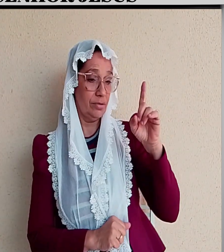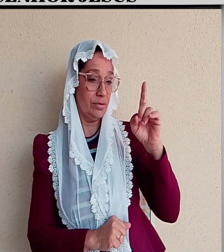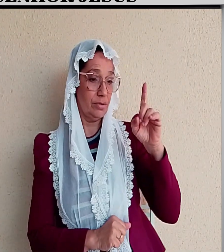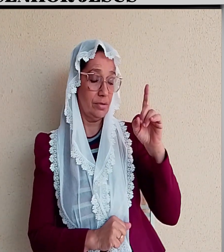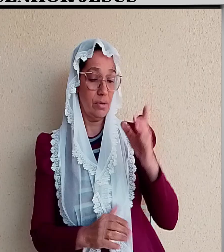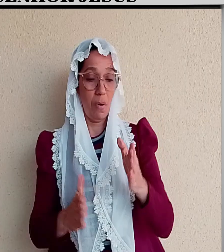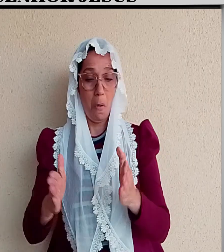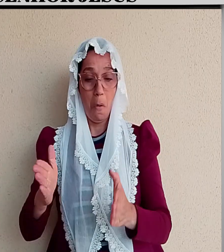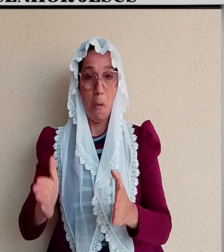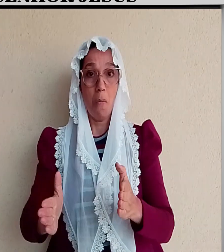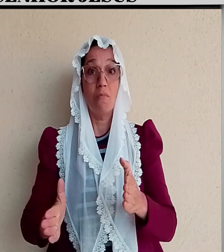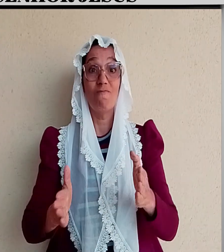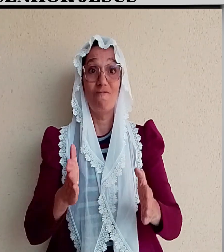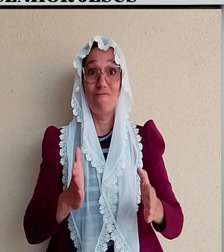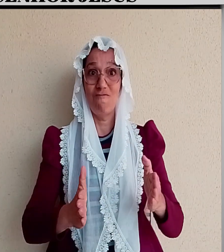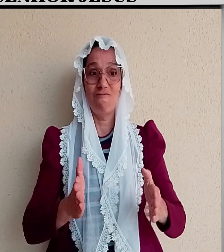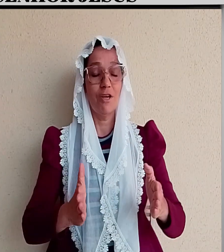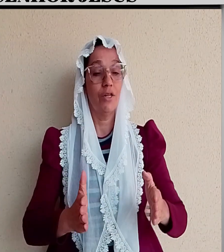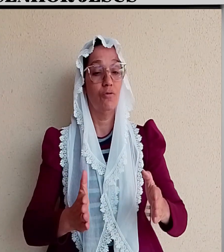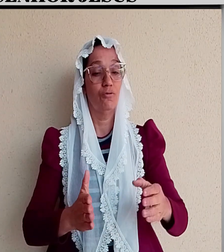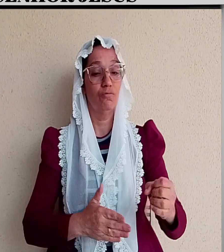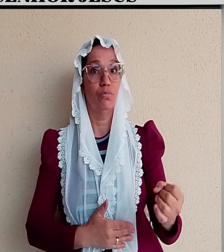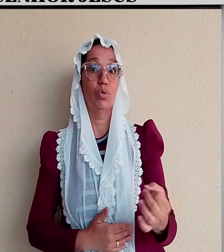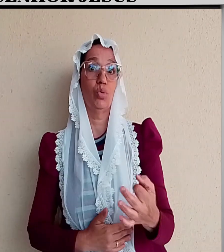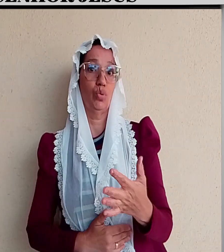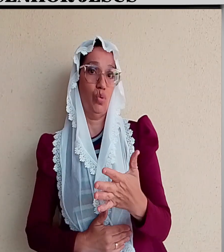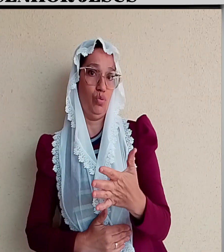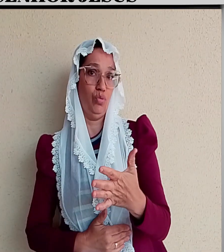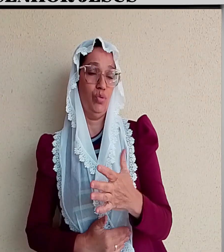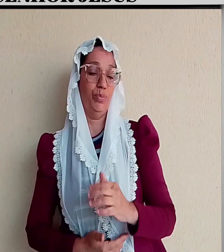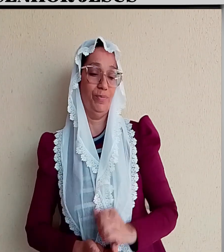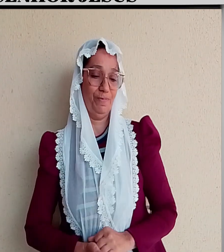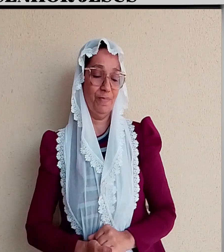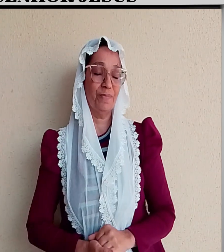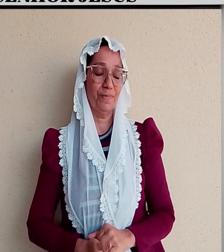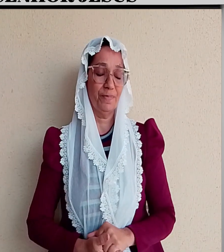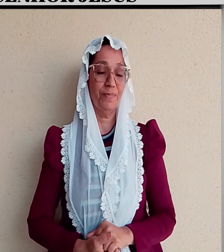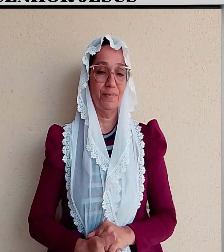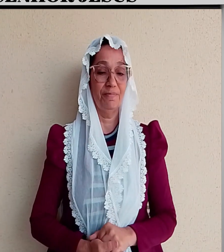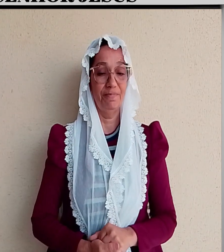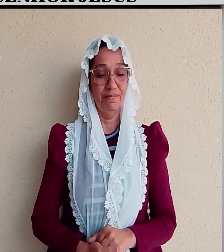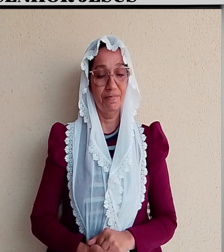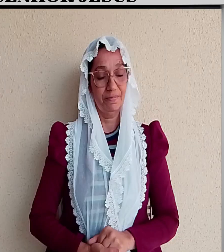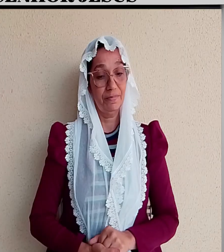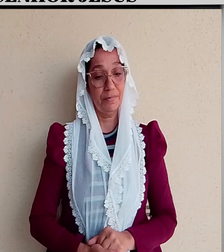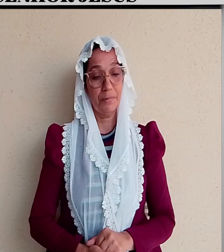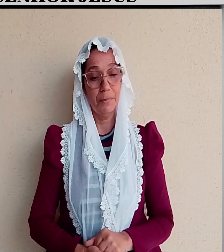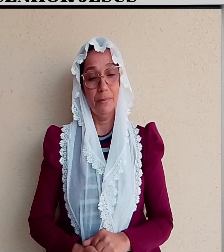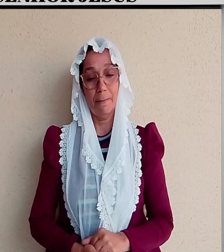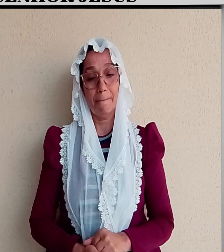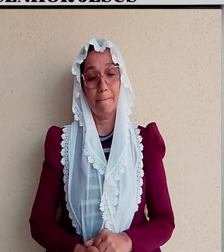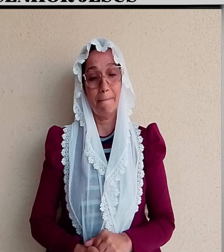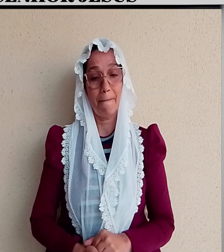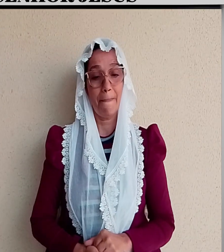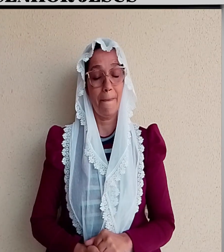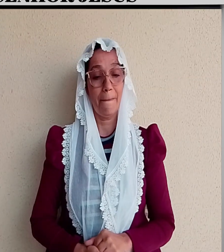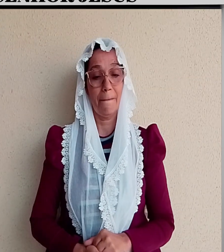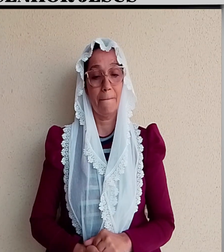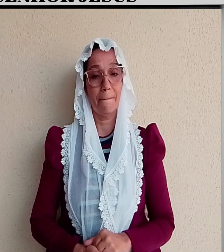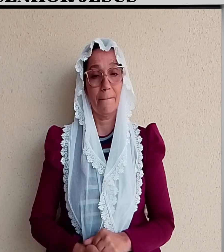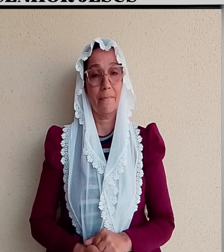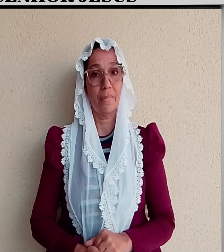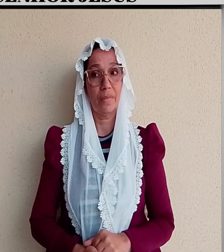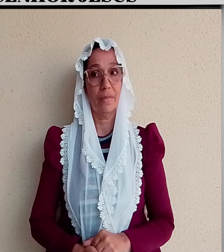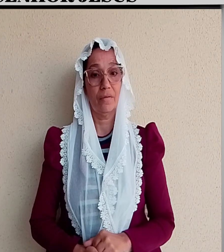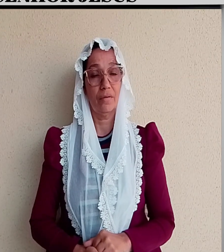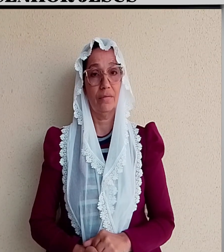disse que virou o eixo das coisas, e o Senhor já começou a